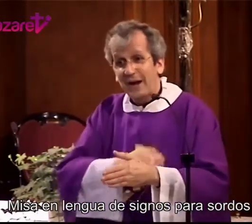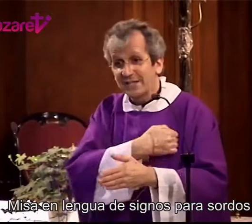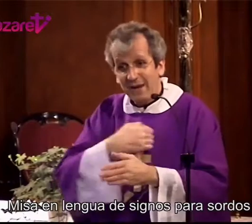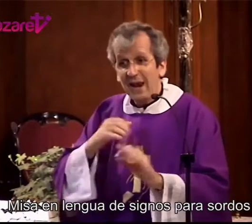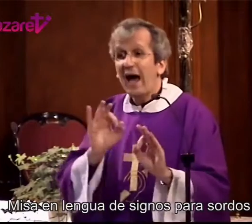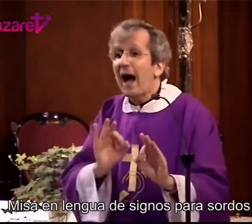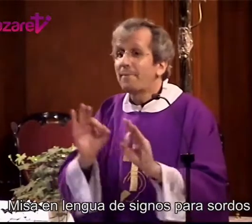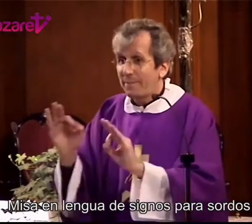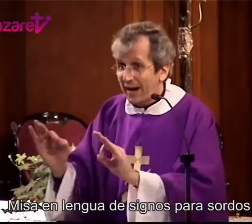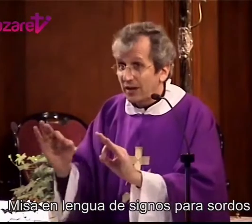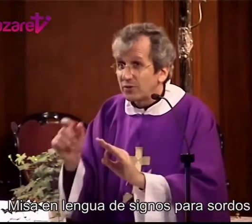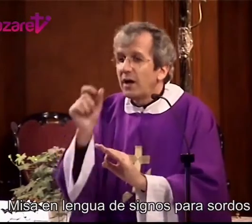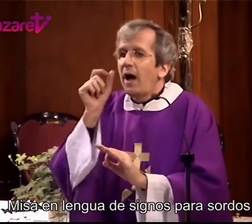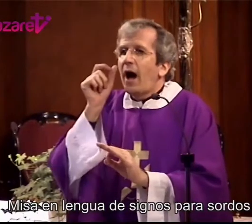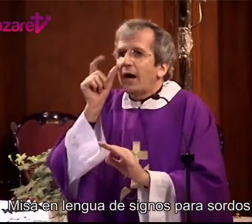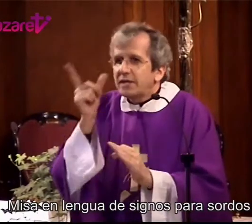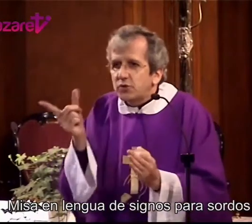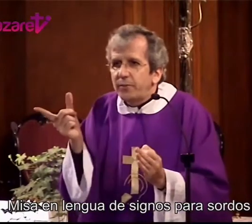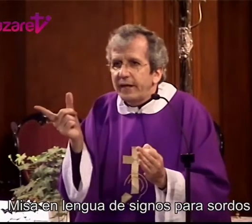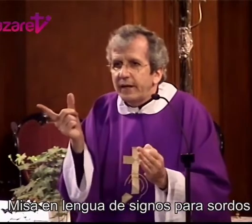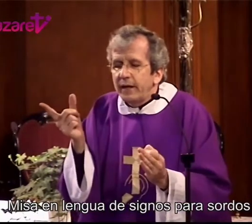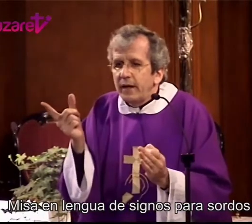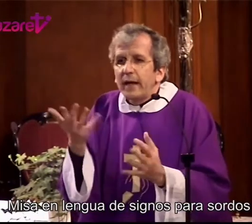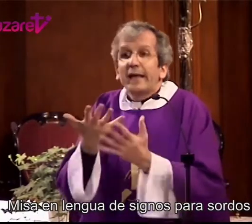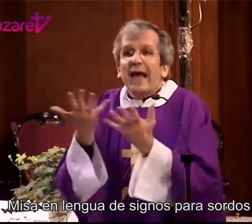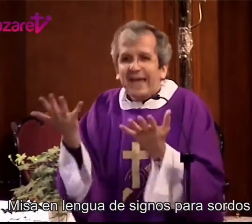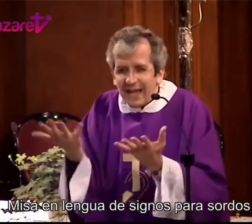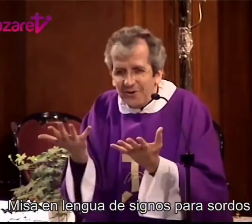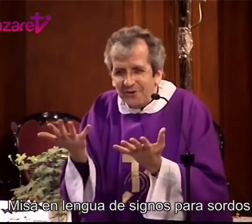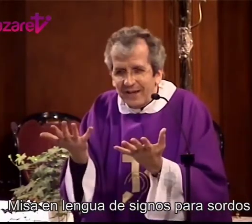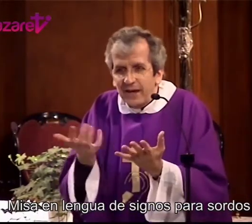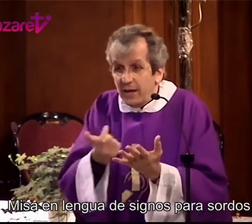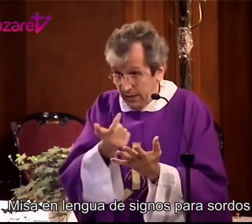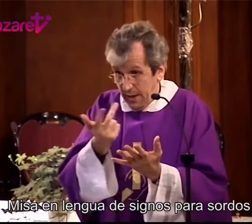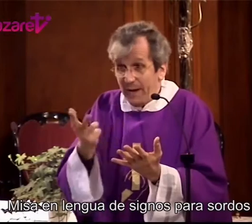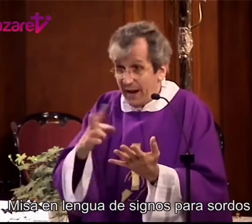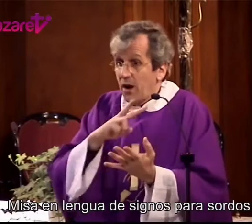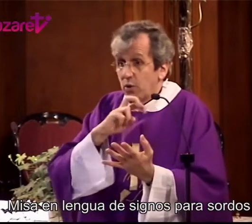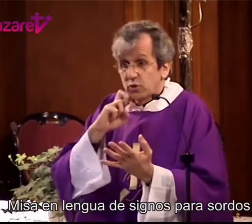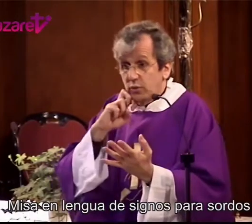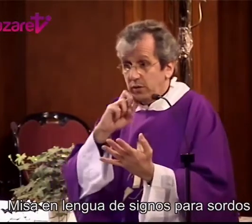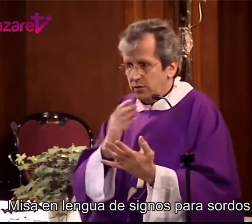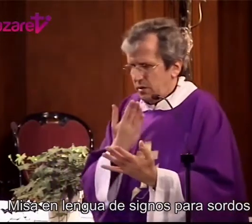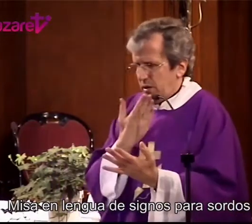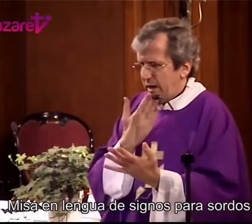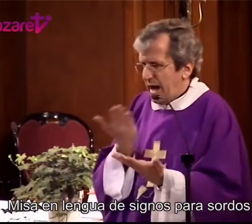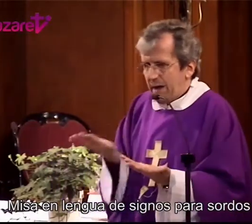cuaresmal a prepararnos, a descubrir que aquello, que para los judíos era